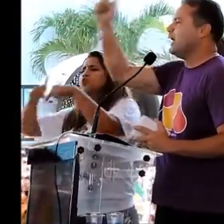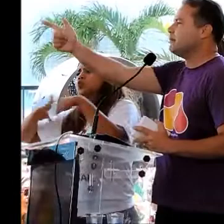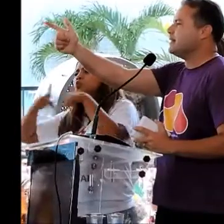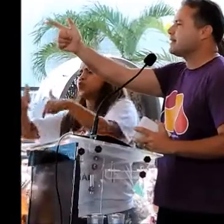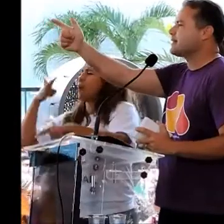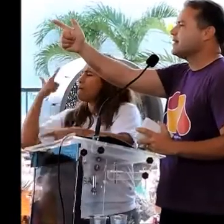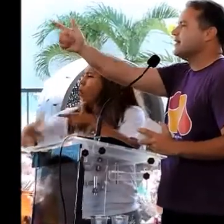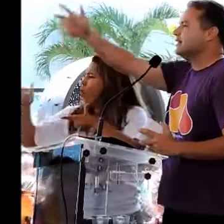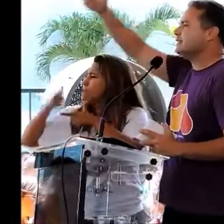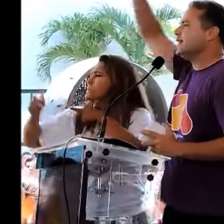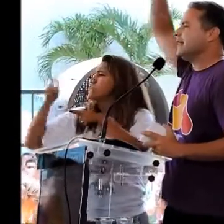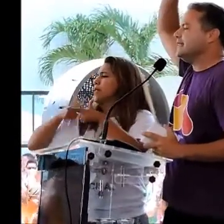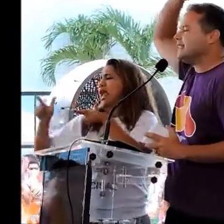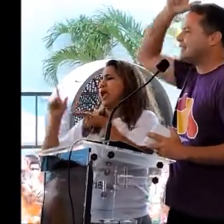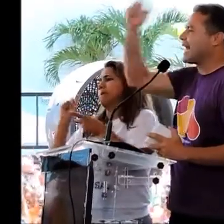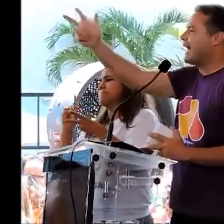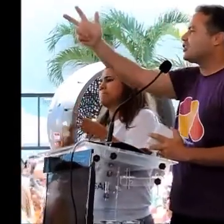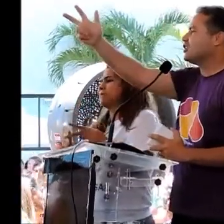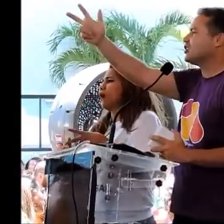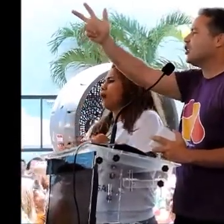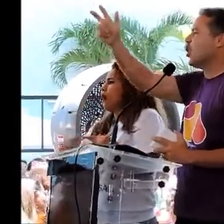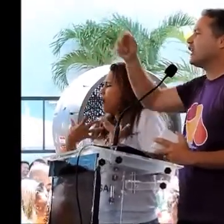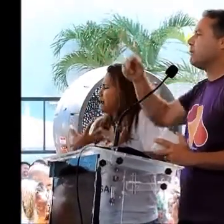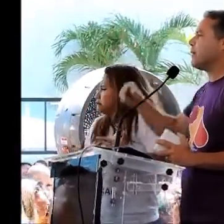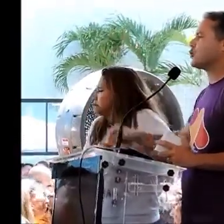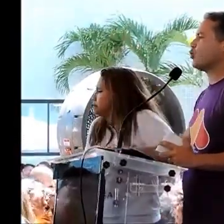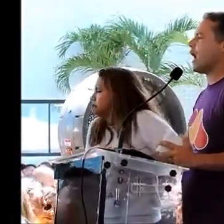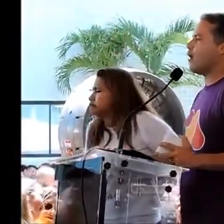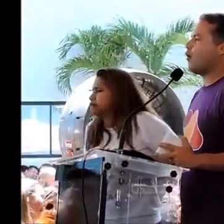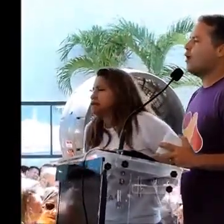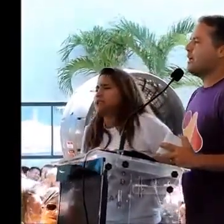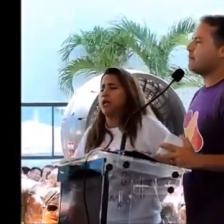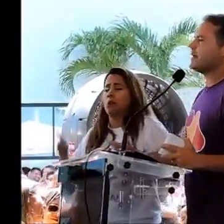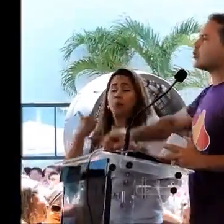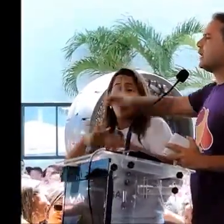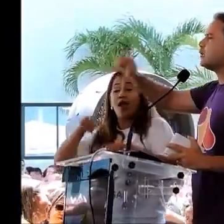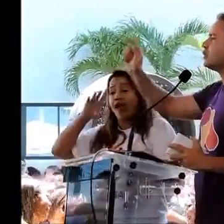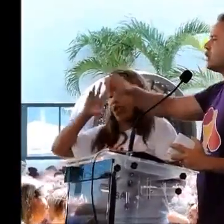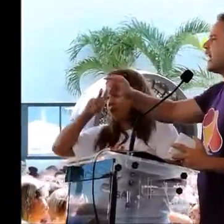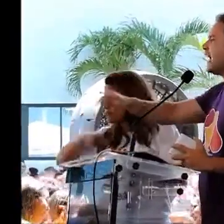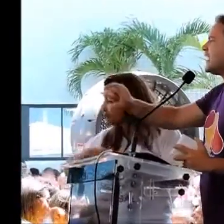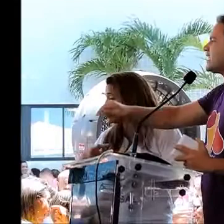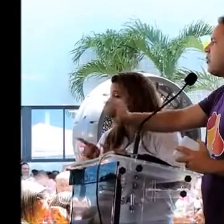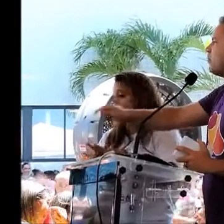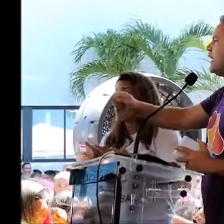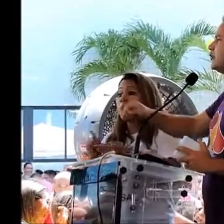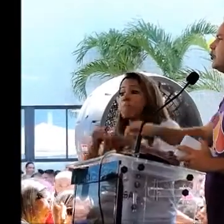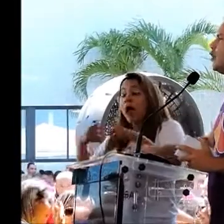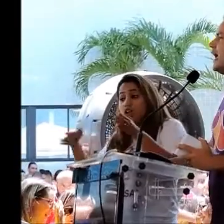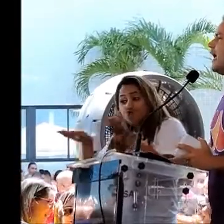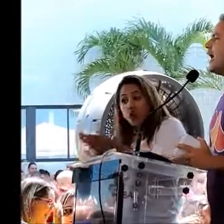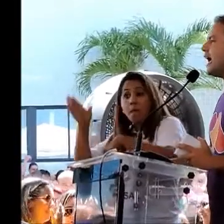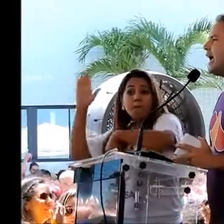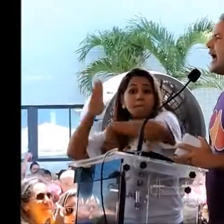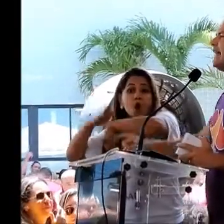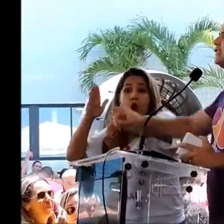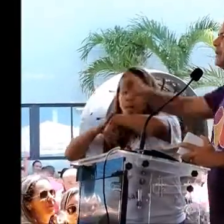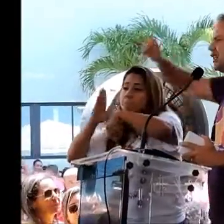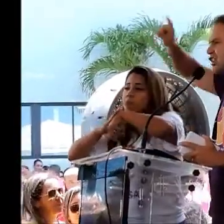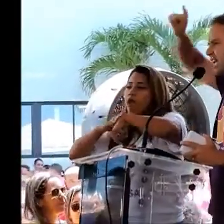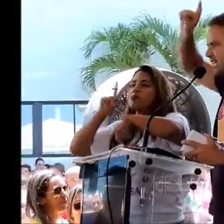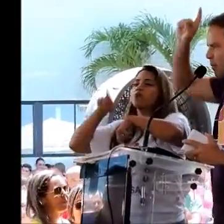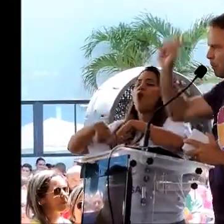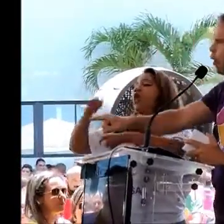de problemas, de desgastes de ordem pessoal, mas quando chega esse momento, é